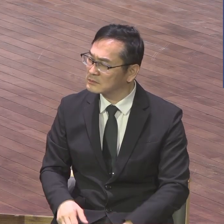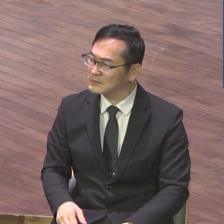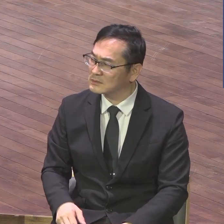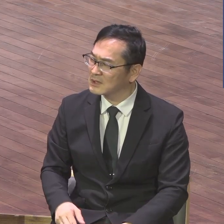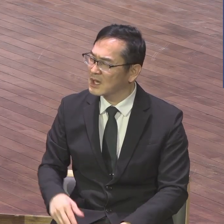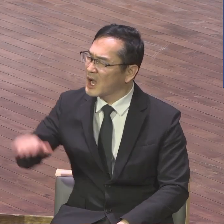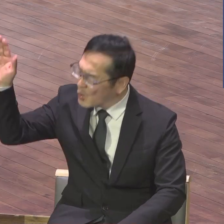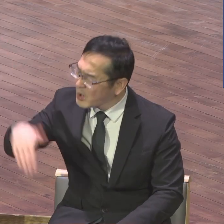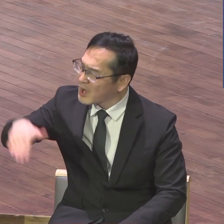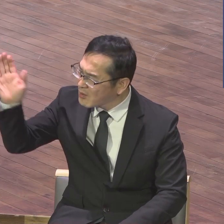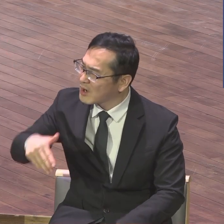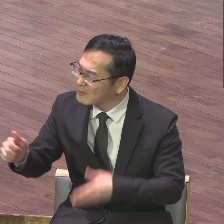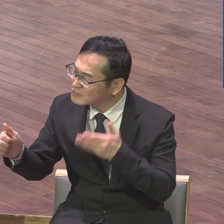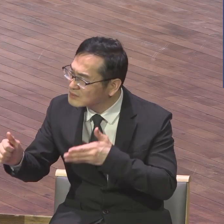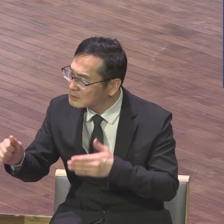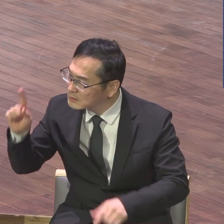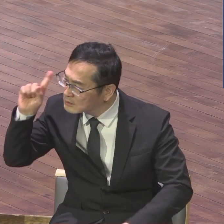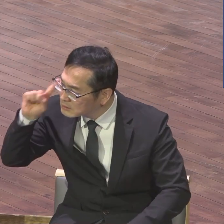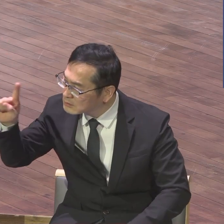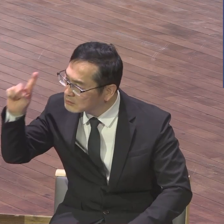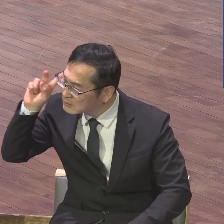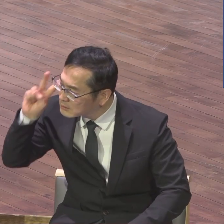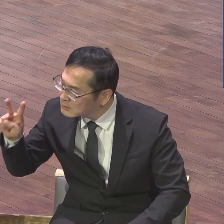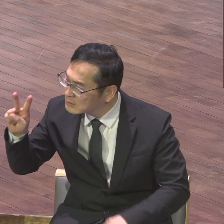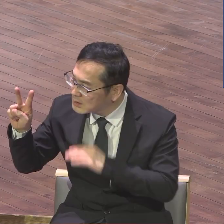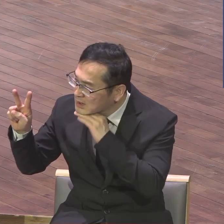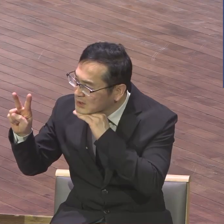그랬는데 이틀이 지나.